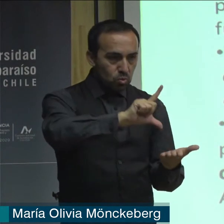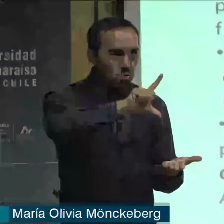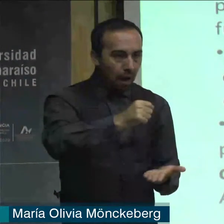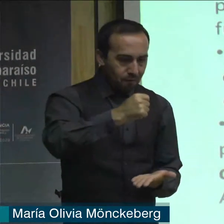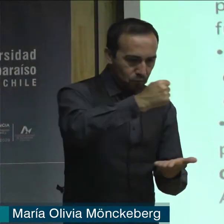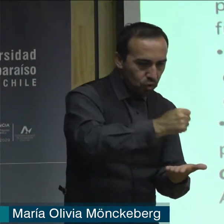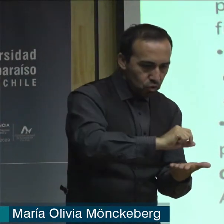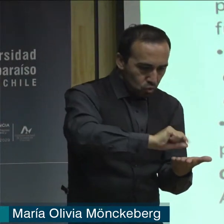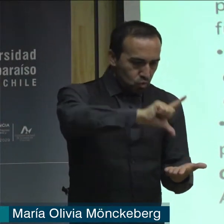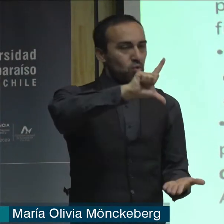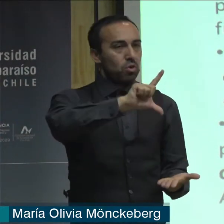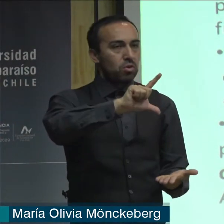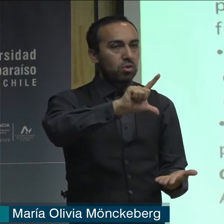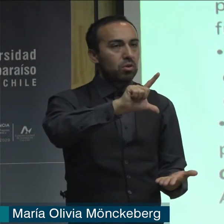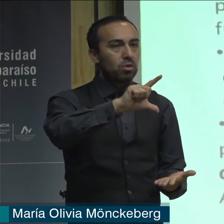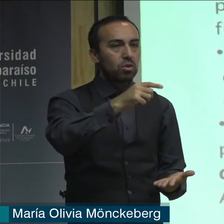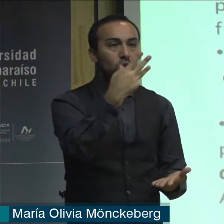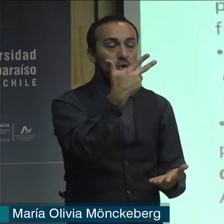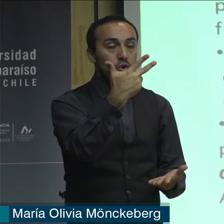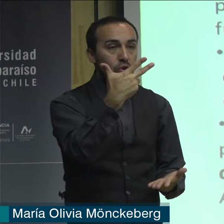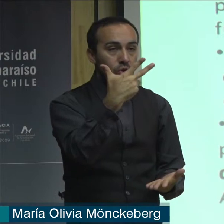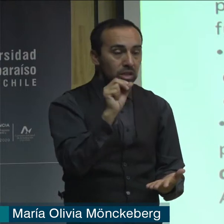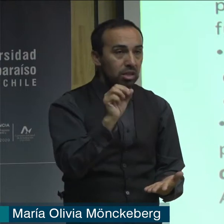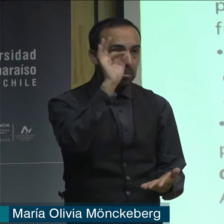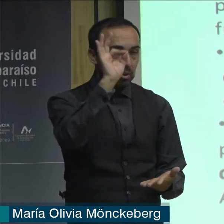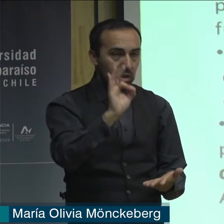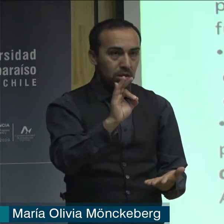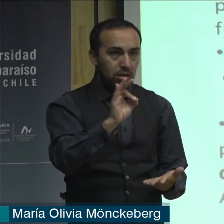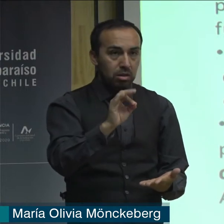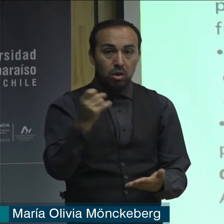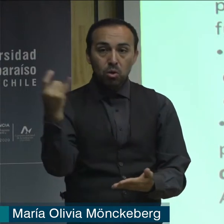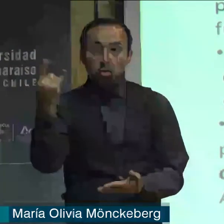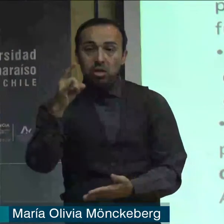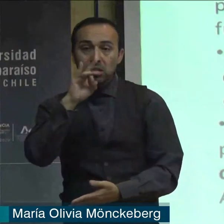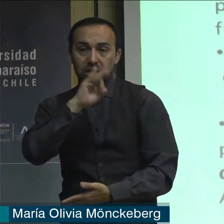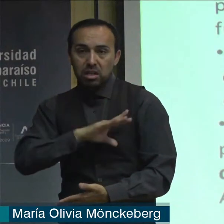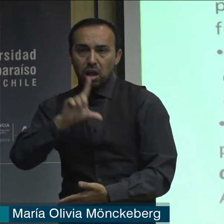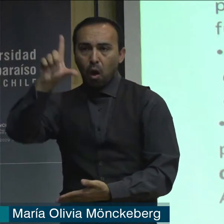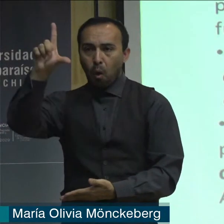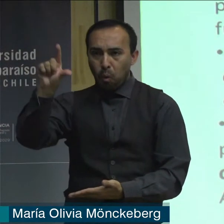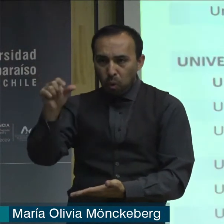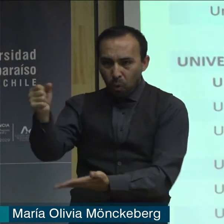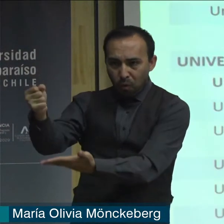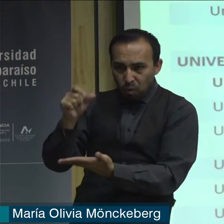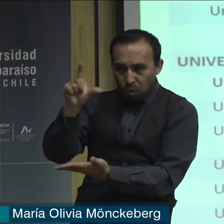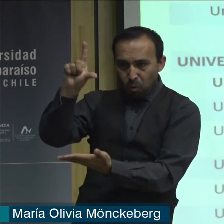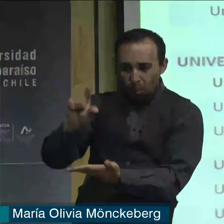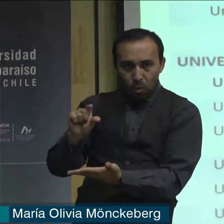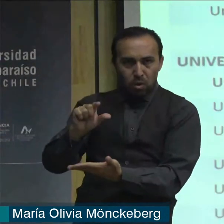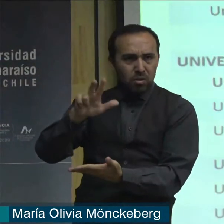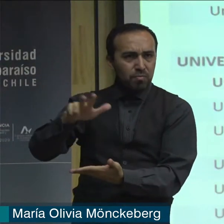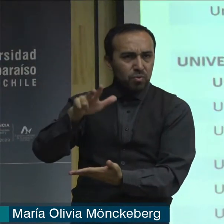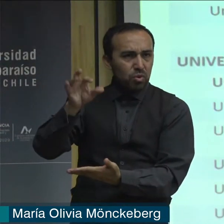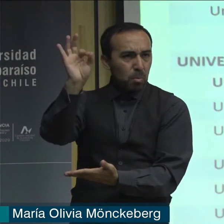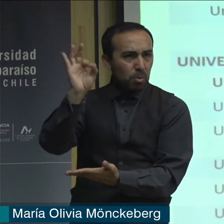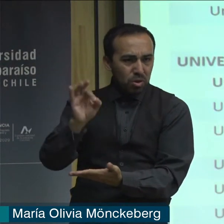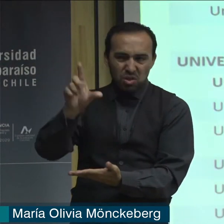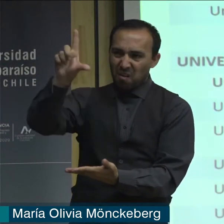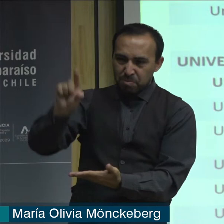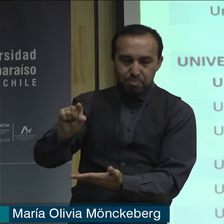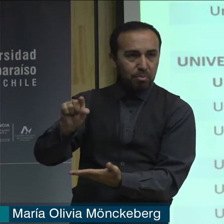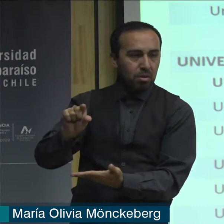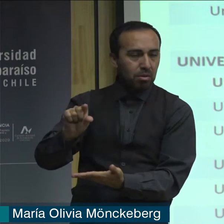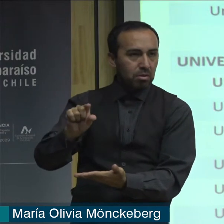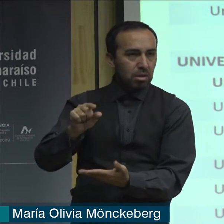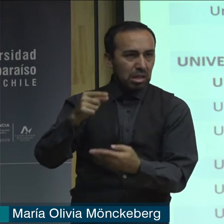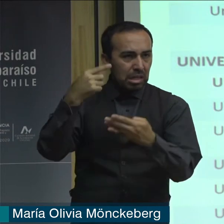universidad de chile en cambio se lo redujeron en 18,6 a la Universidad Técnica en Trece Ahí están los